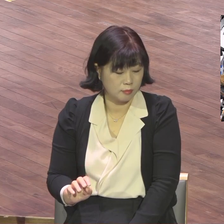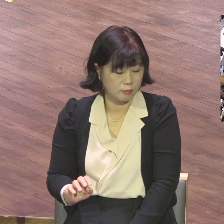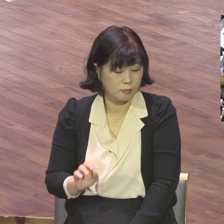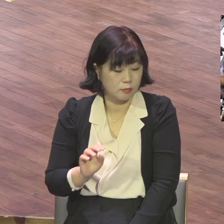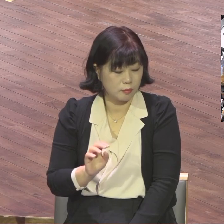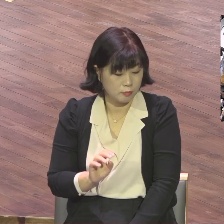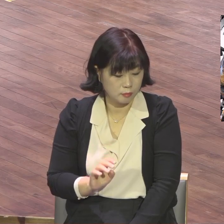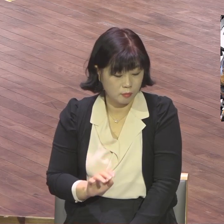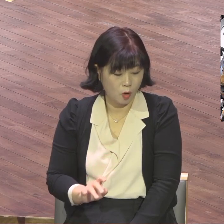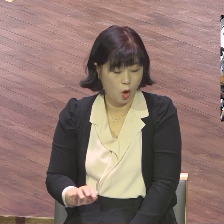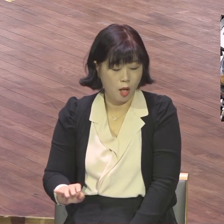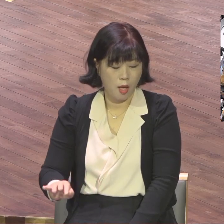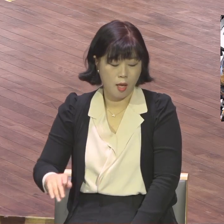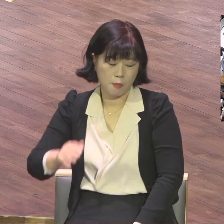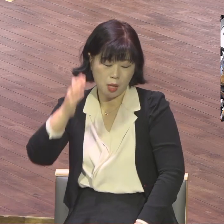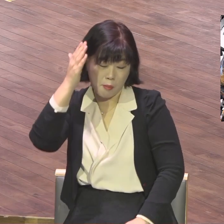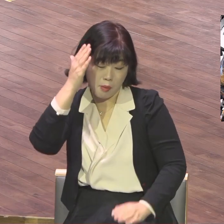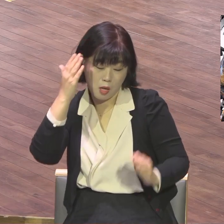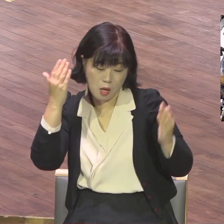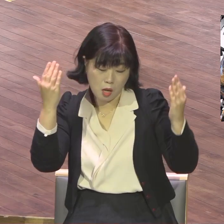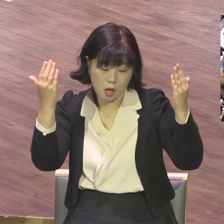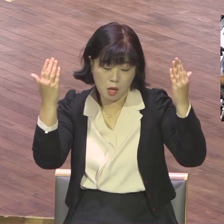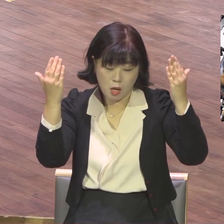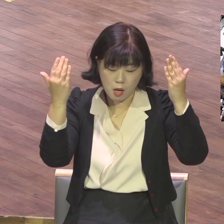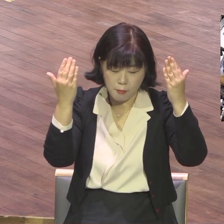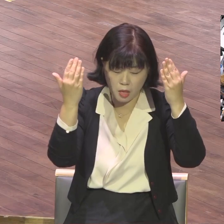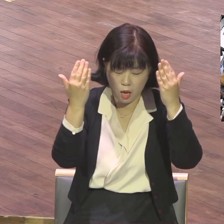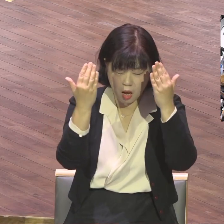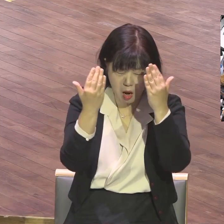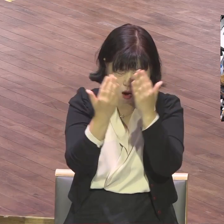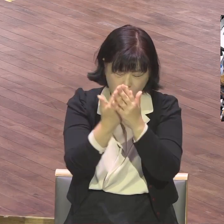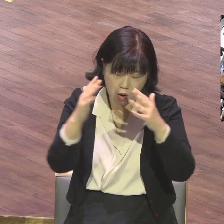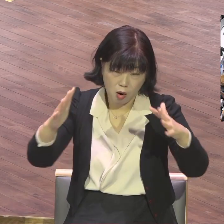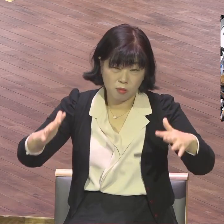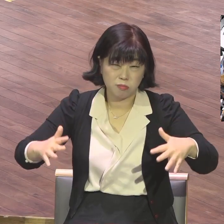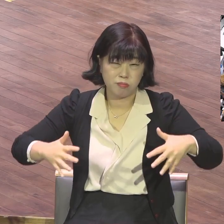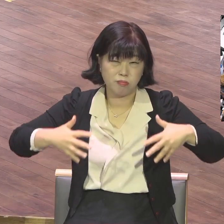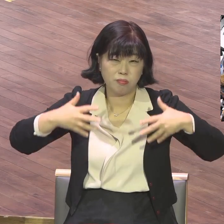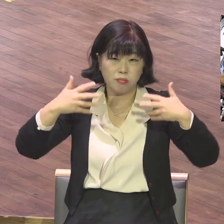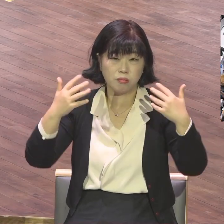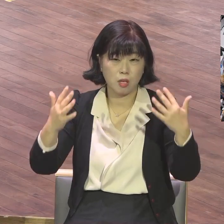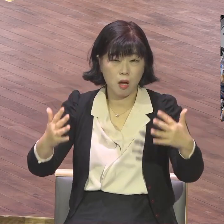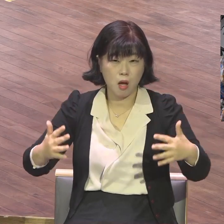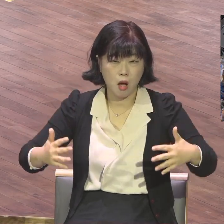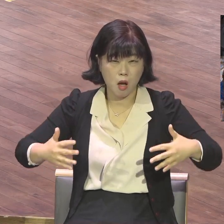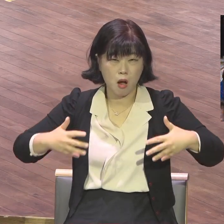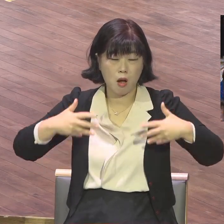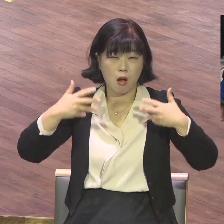나만 남사 나만